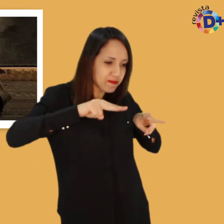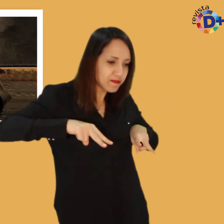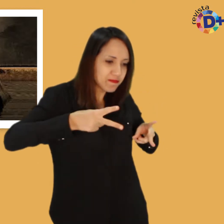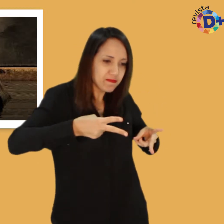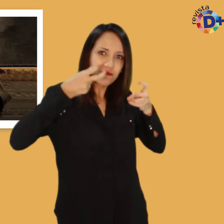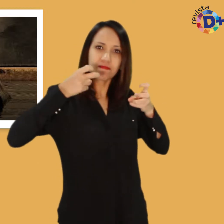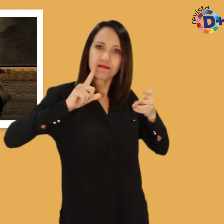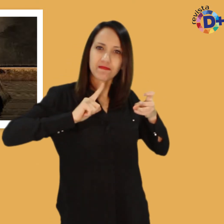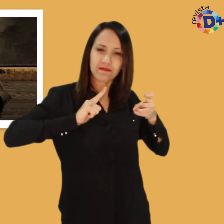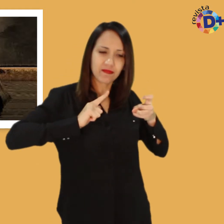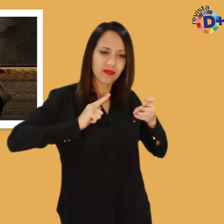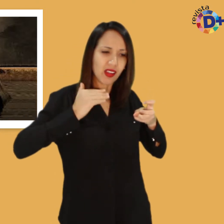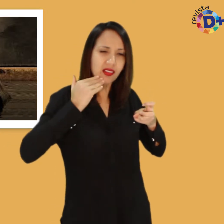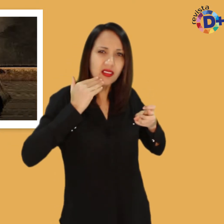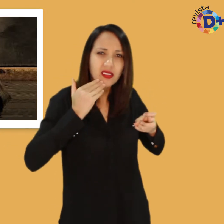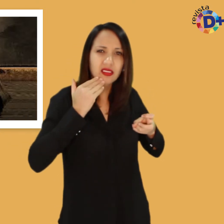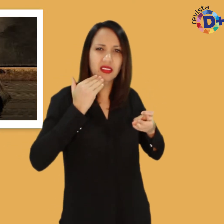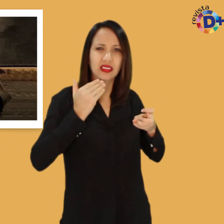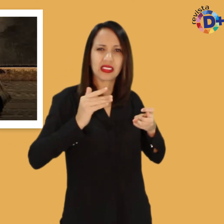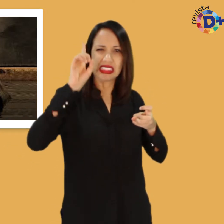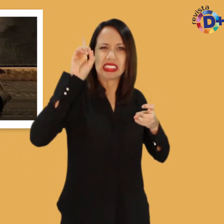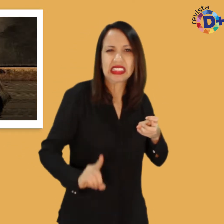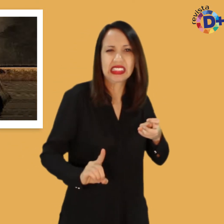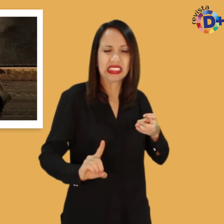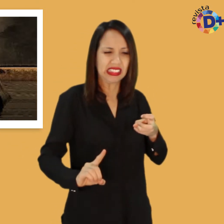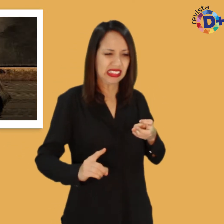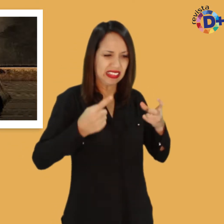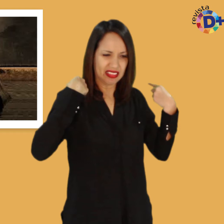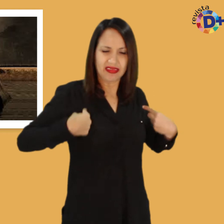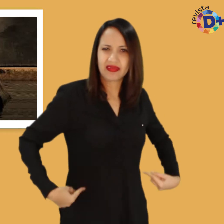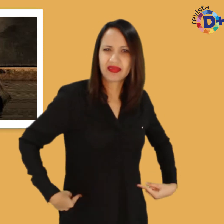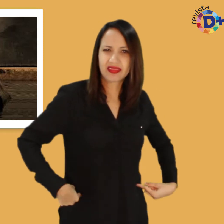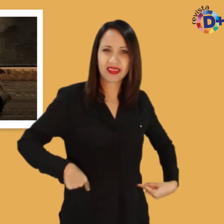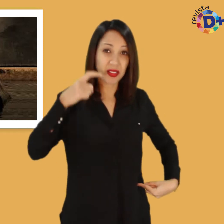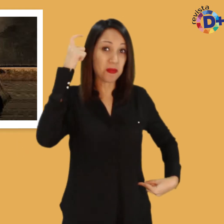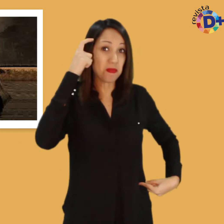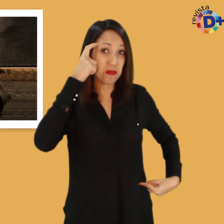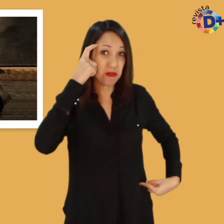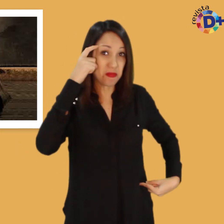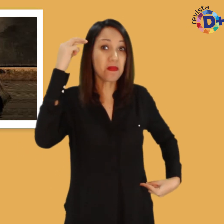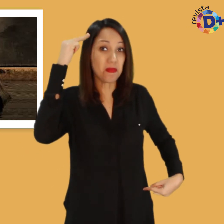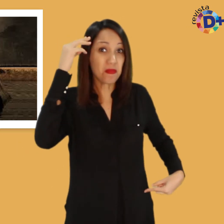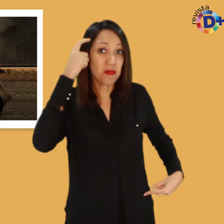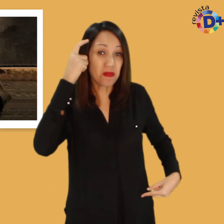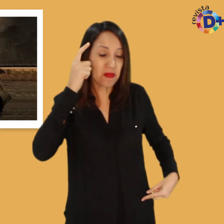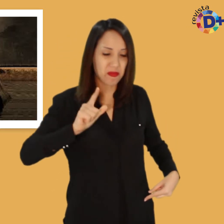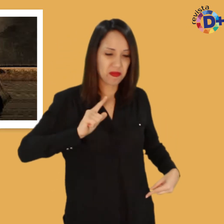verificasse qualquer anormalidade física ou mental, ou simplesmente se fossem magrinhos,